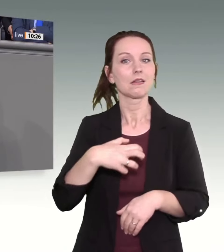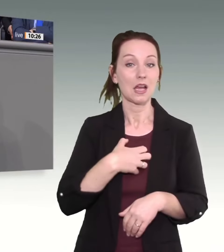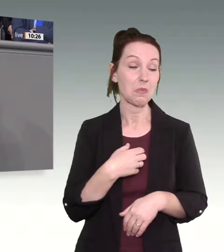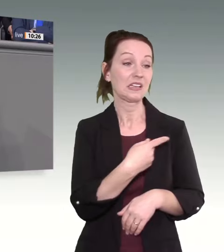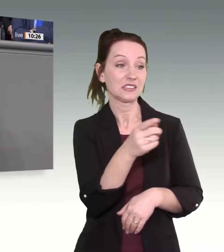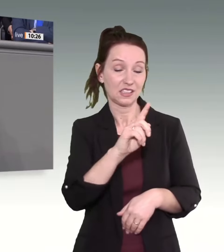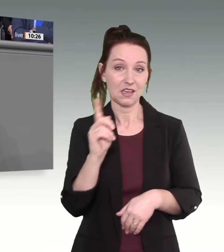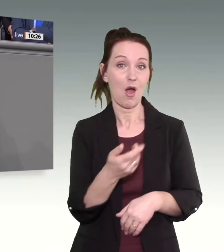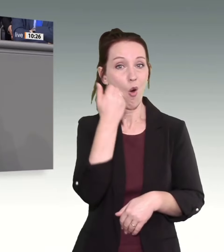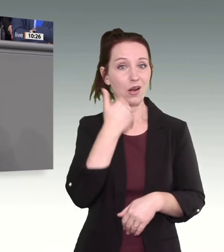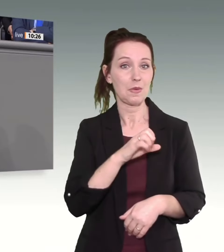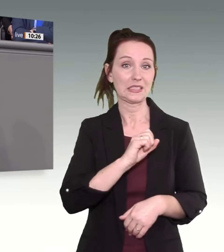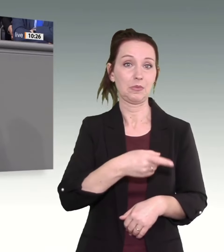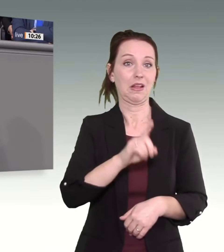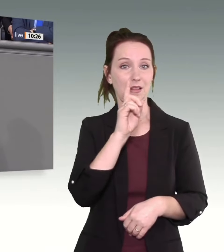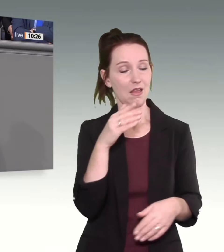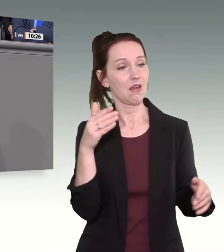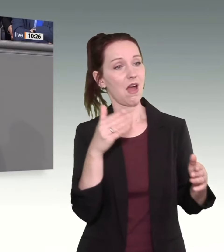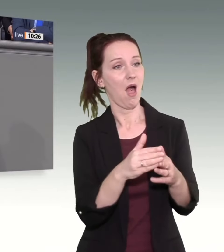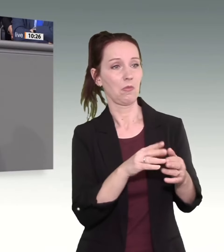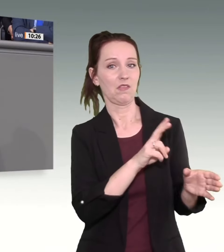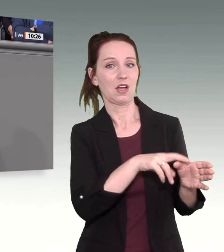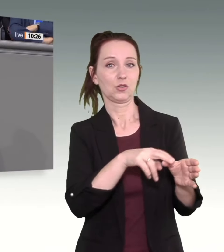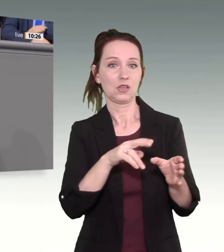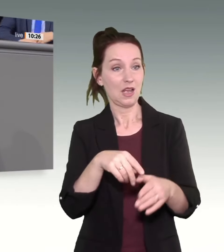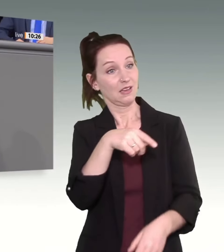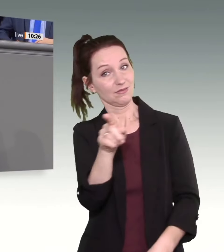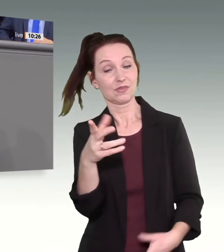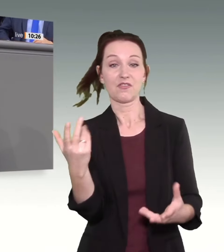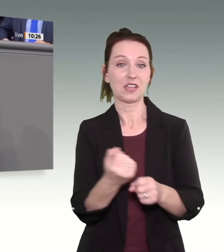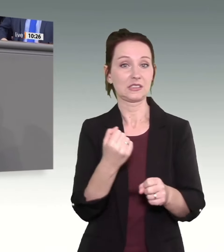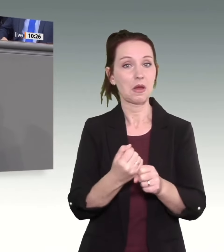machen hier eine Realitätsverweigerung. Das ist das, was Sie hier machen.